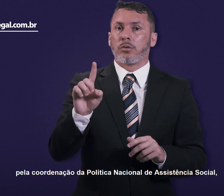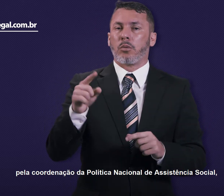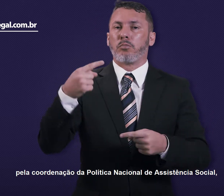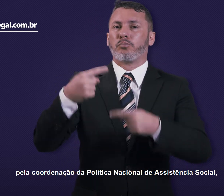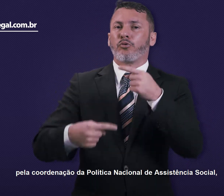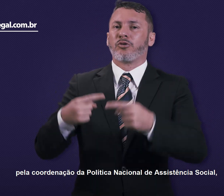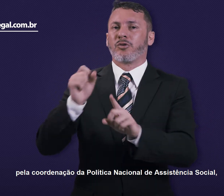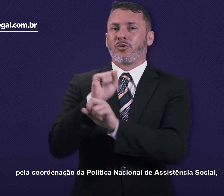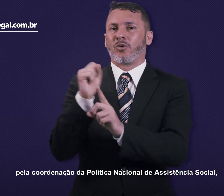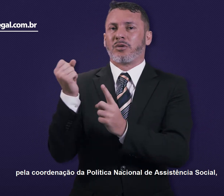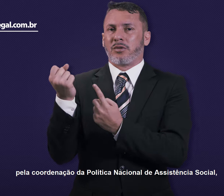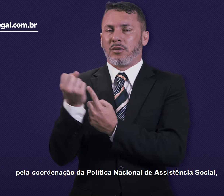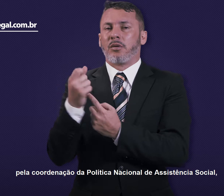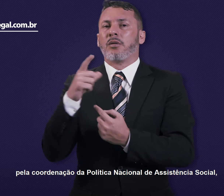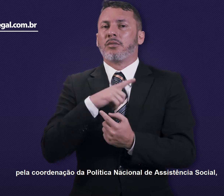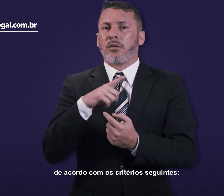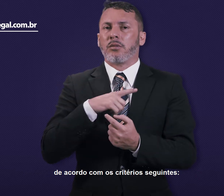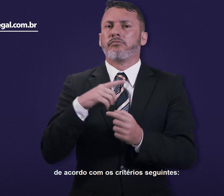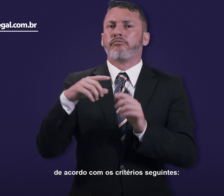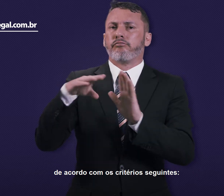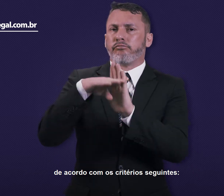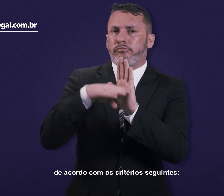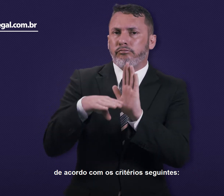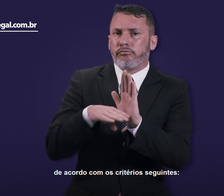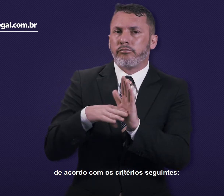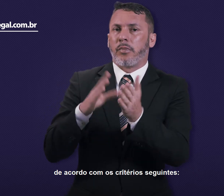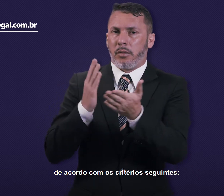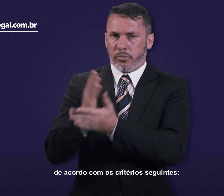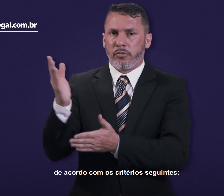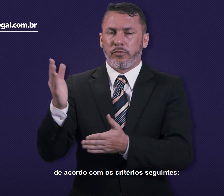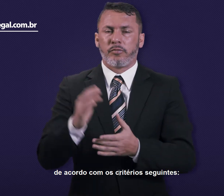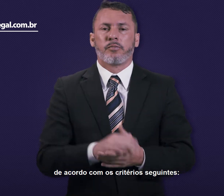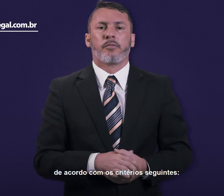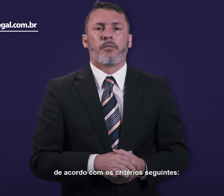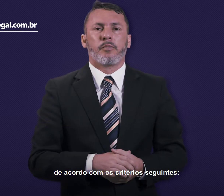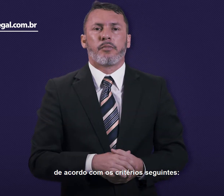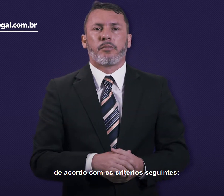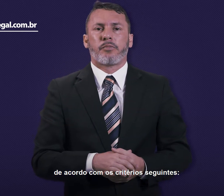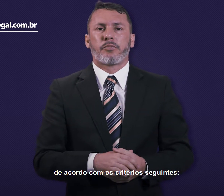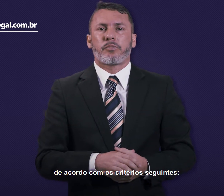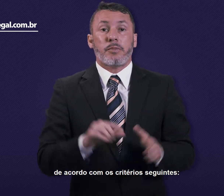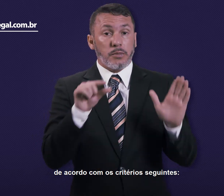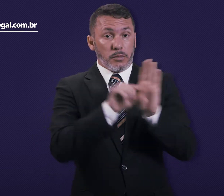Política Nacional de Assistência Social, de acordo com os critérios seguintes.